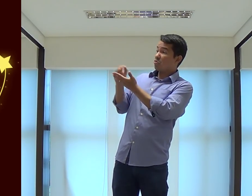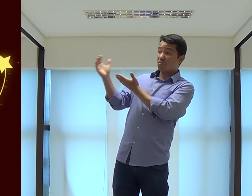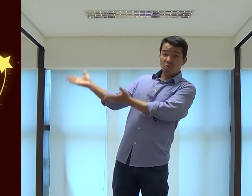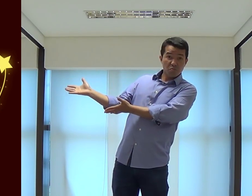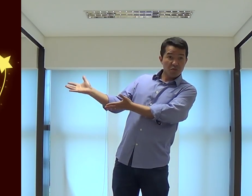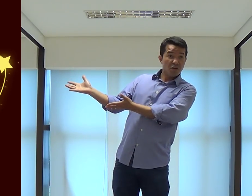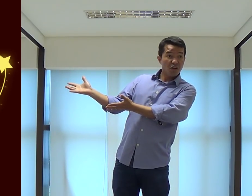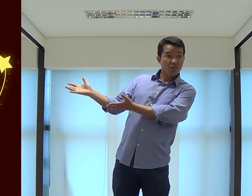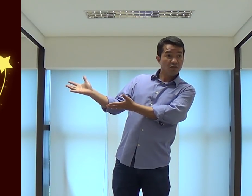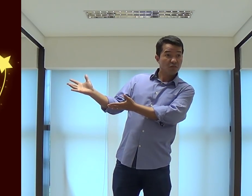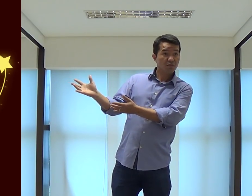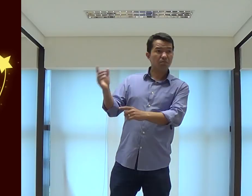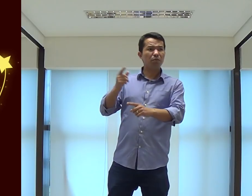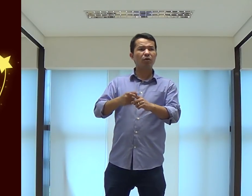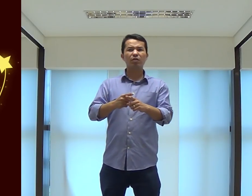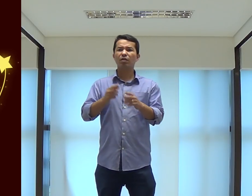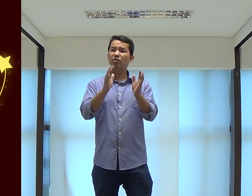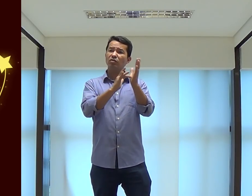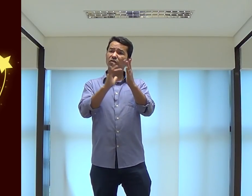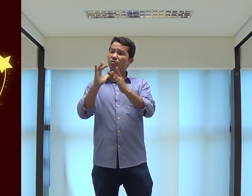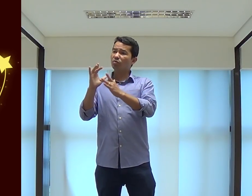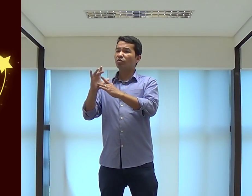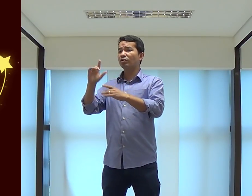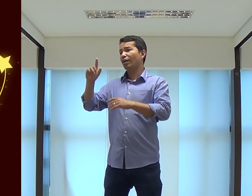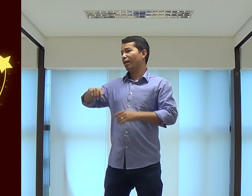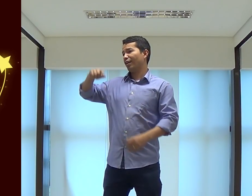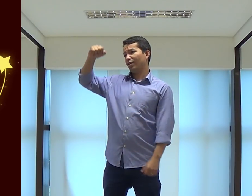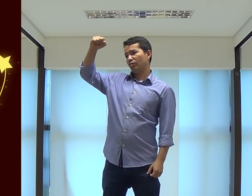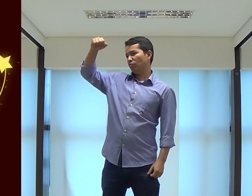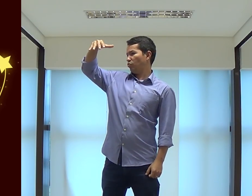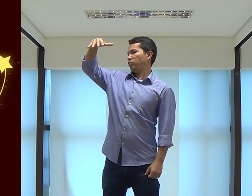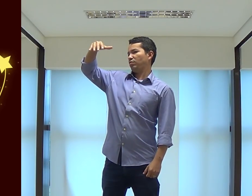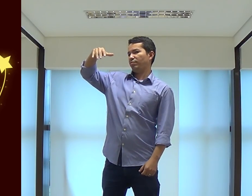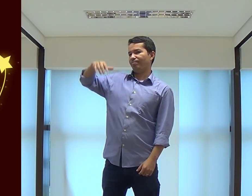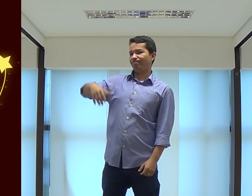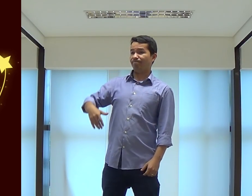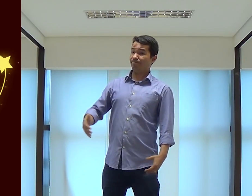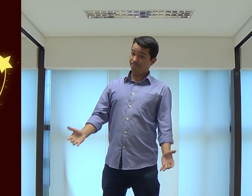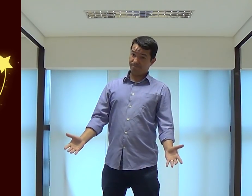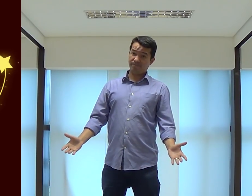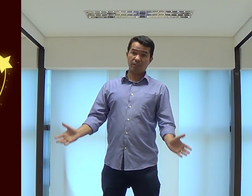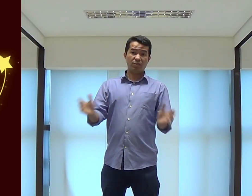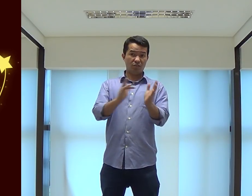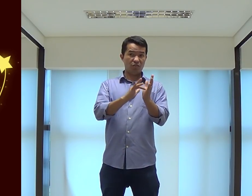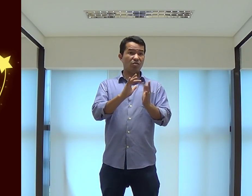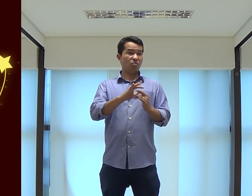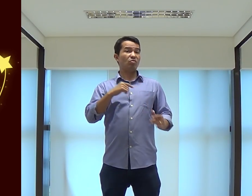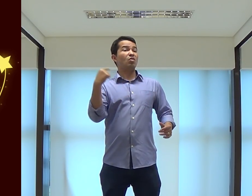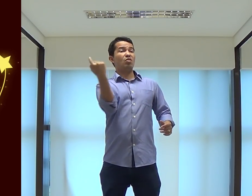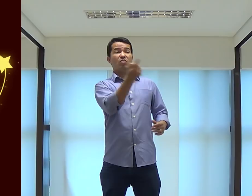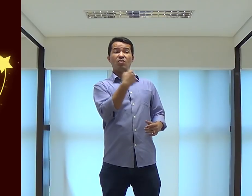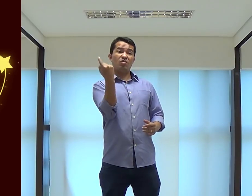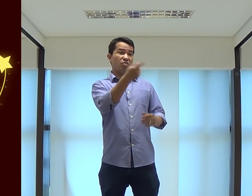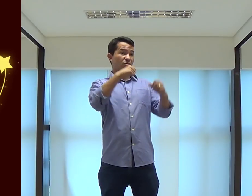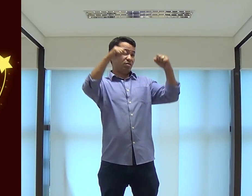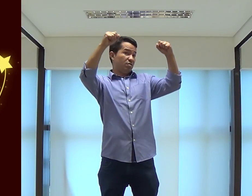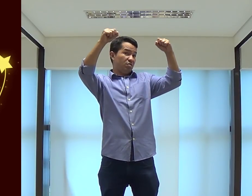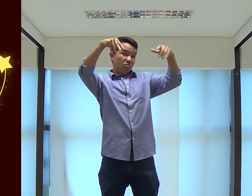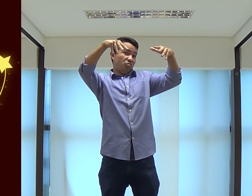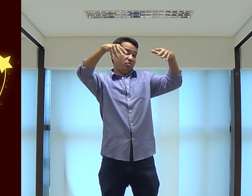Mas talvez eles quiseram copiar isso, eu não sei. Por quê? Porque Jesus é a nossa luz, né? Jesus,